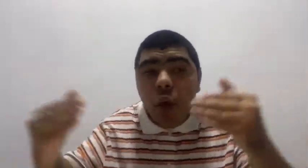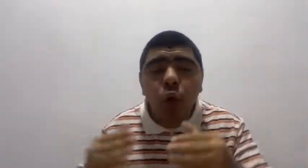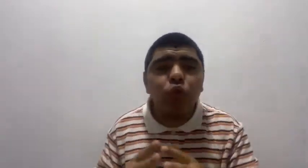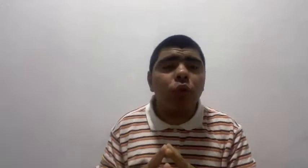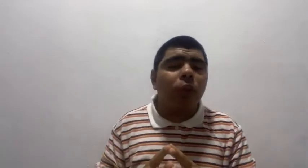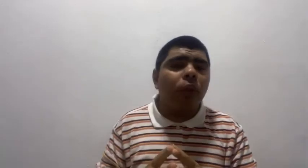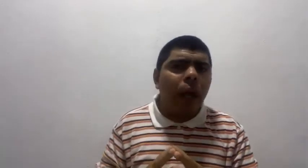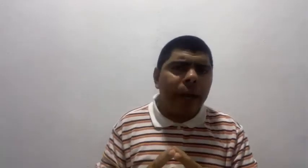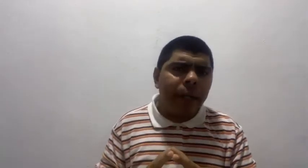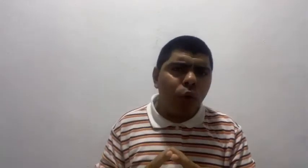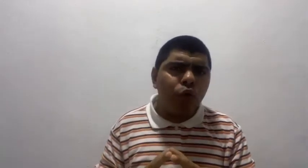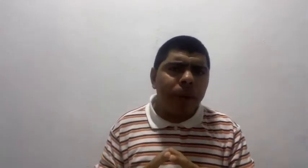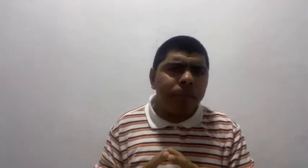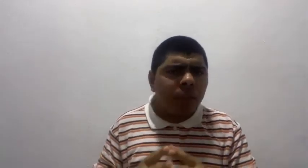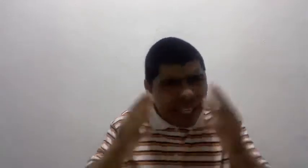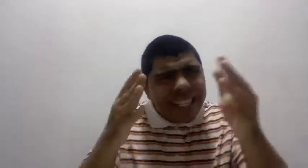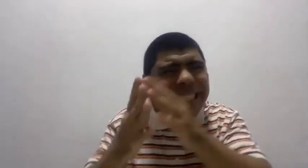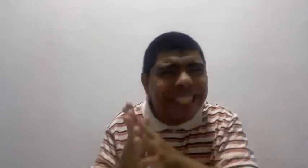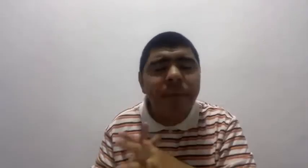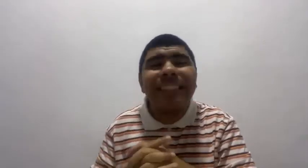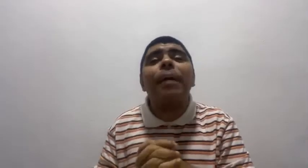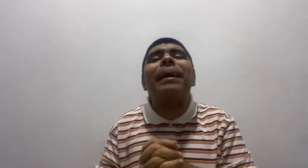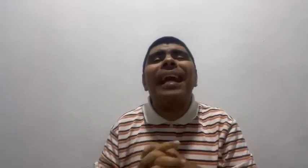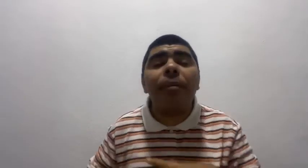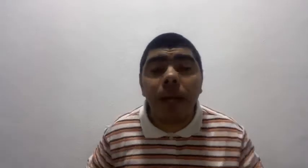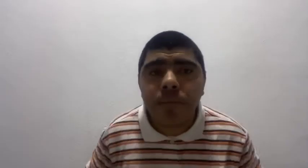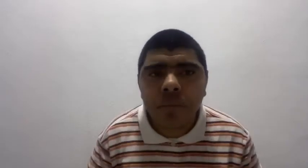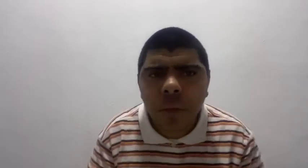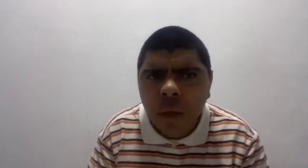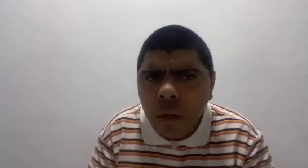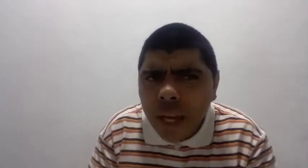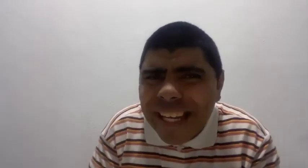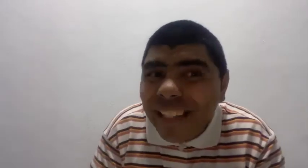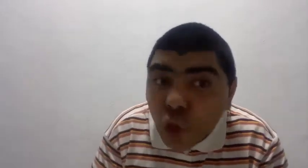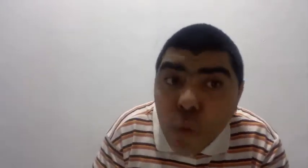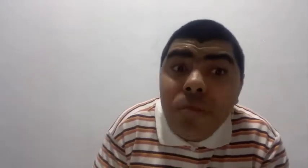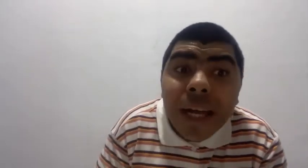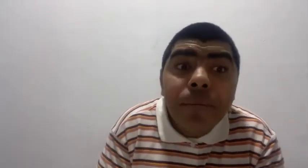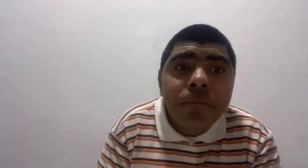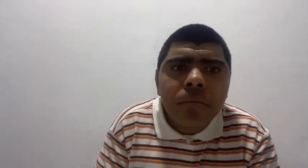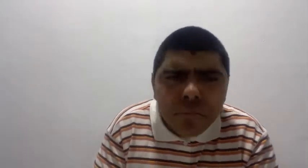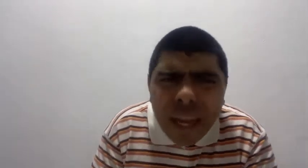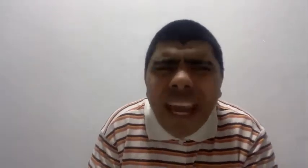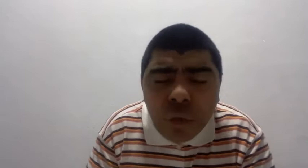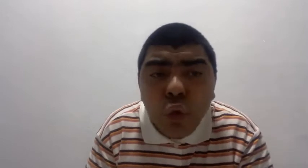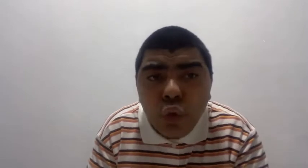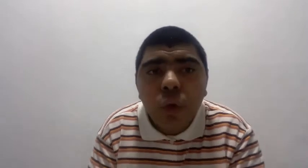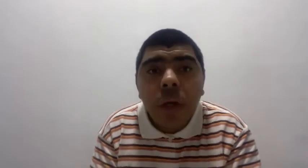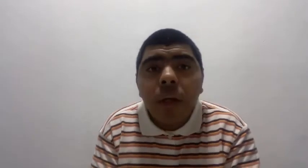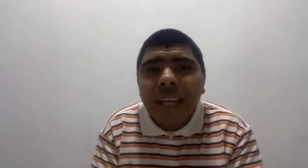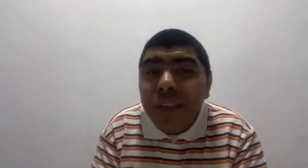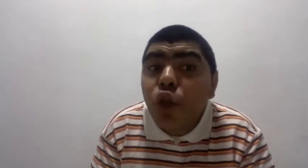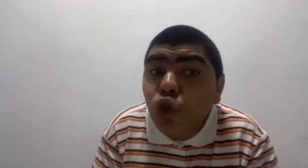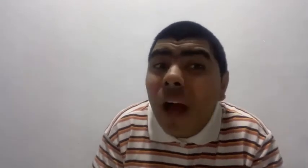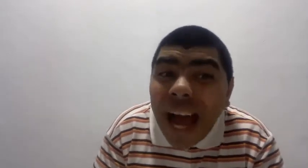Dios. Aleluya. Así que reciba esta palabra en el nombre de Jesús, que Dios